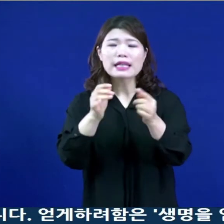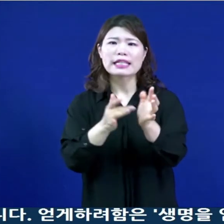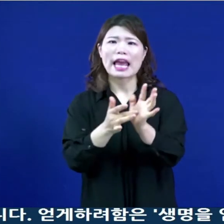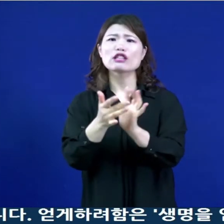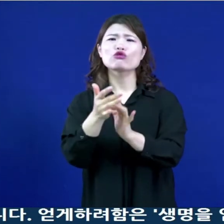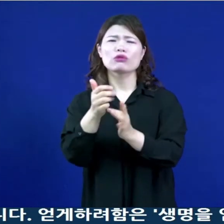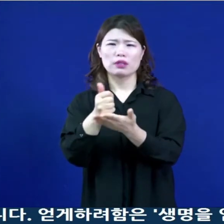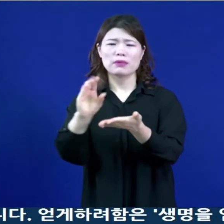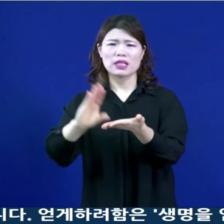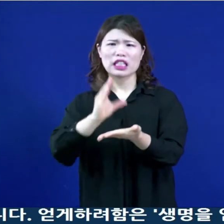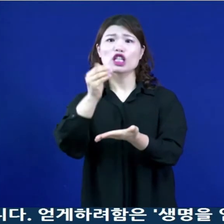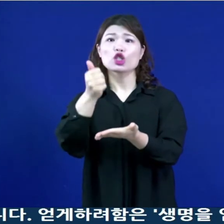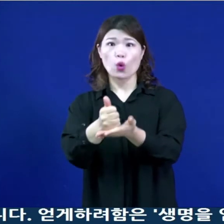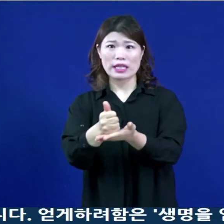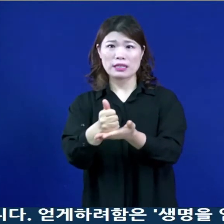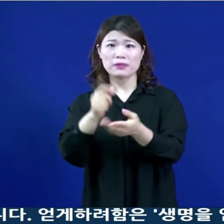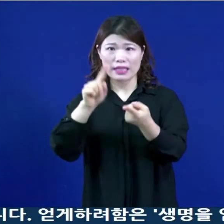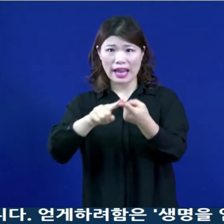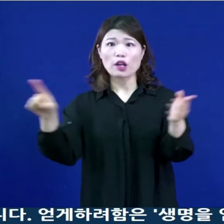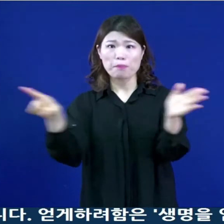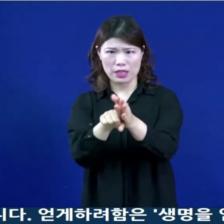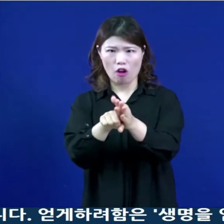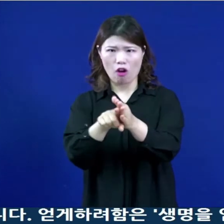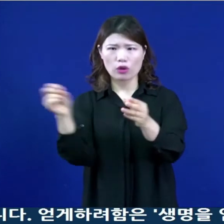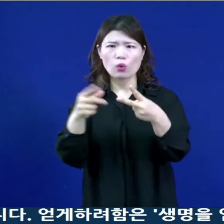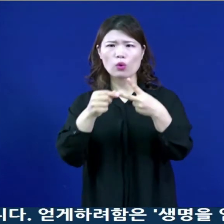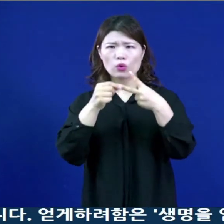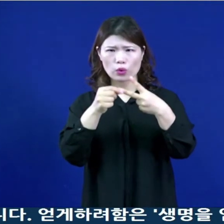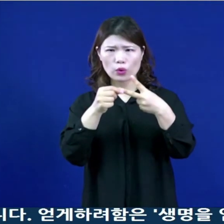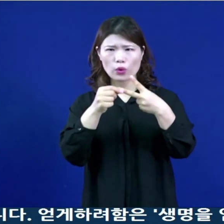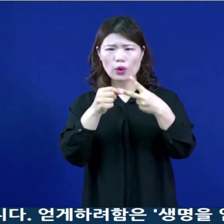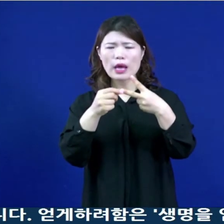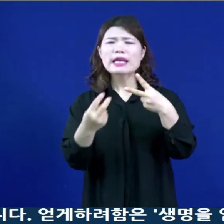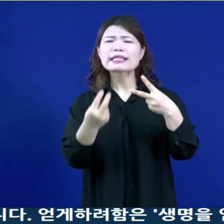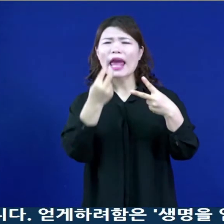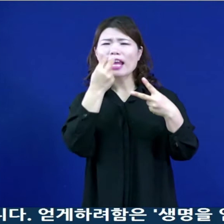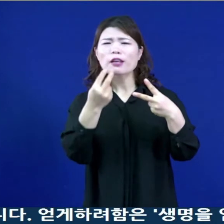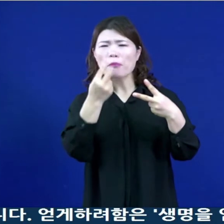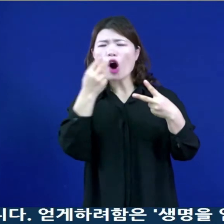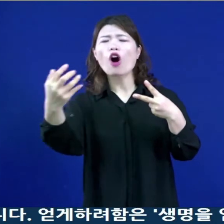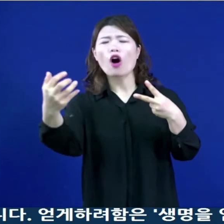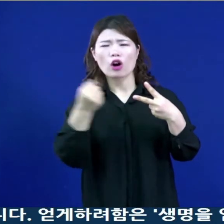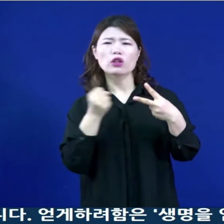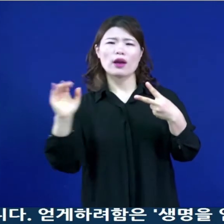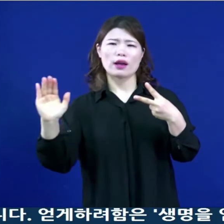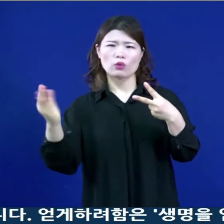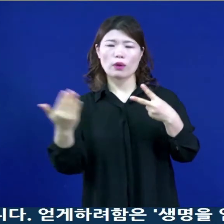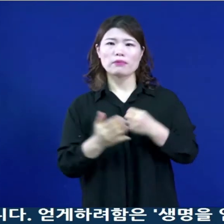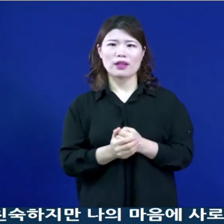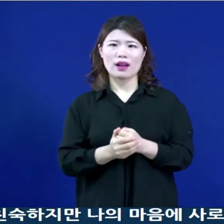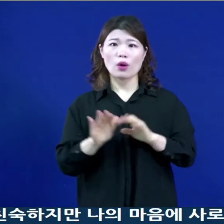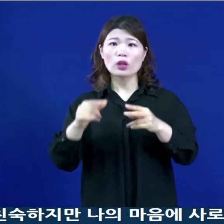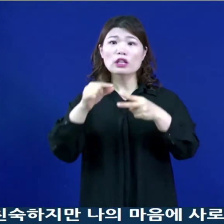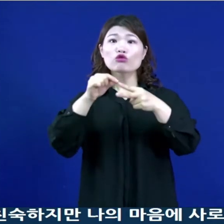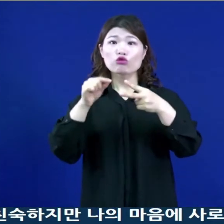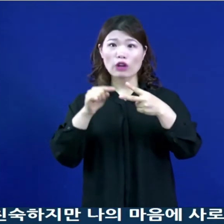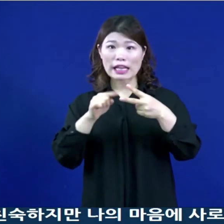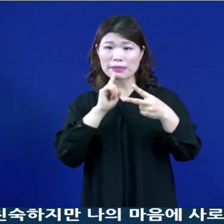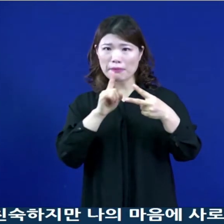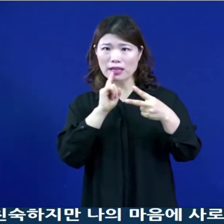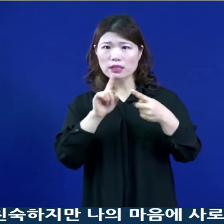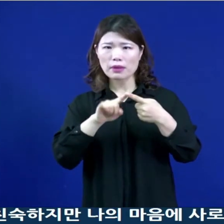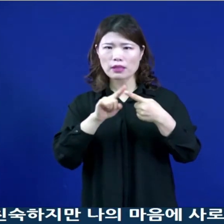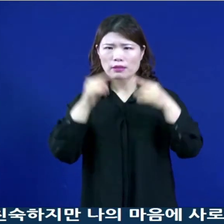그리스도이시다. 무엇을 얻어야 됩니까? 생명을 얻어야 됩니다. 오늘 이 두 가지 말씀을 조금 더